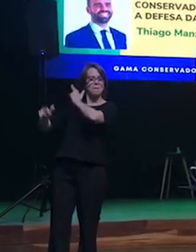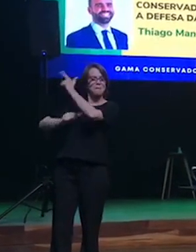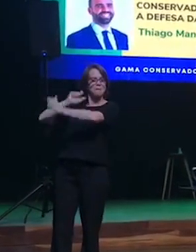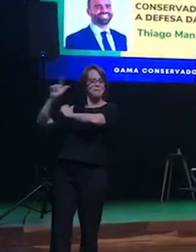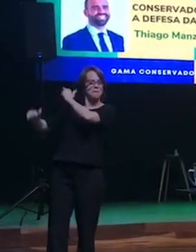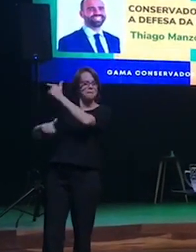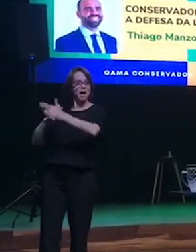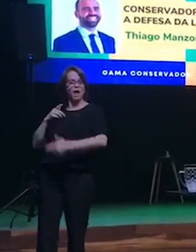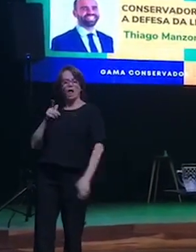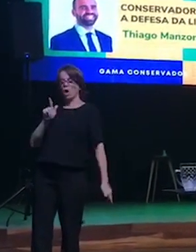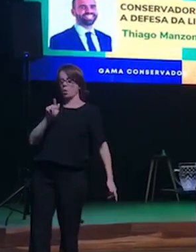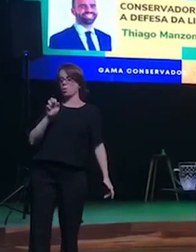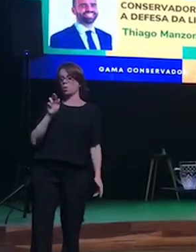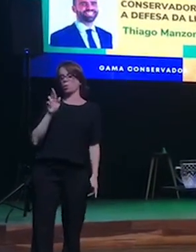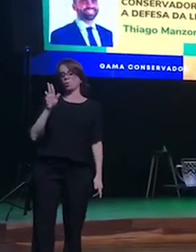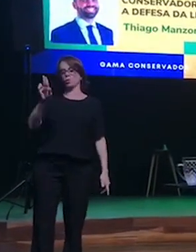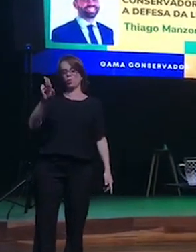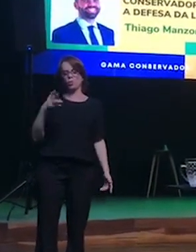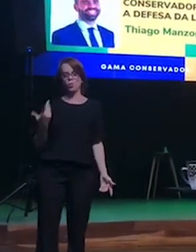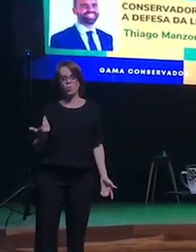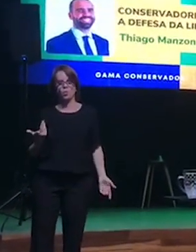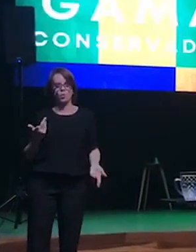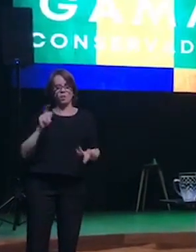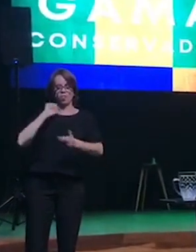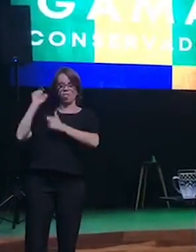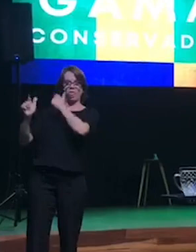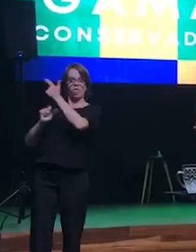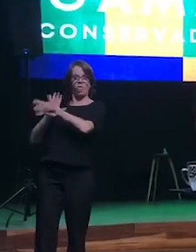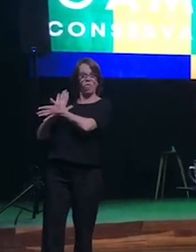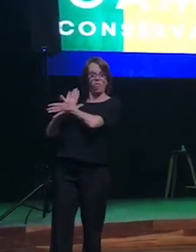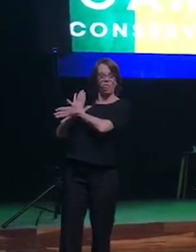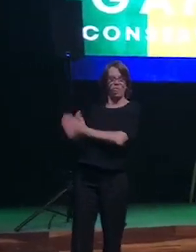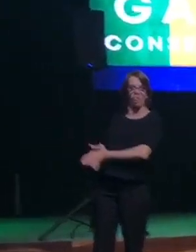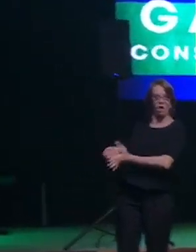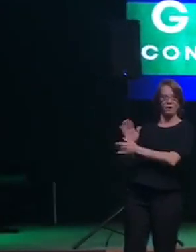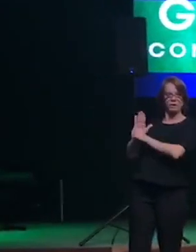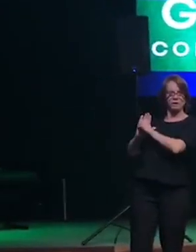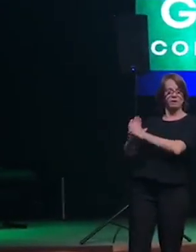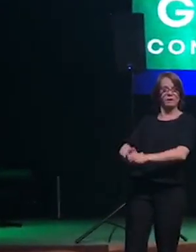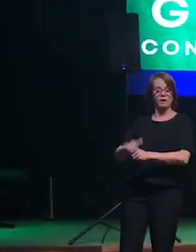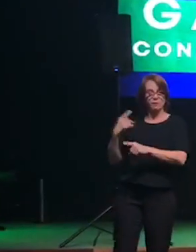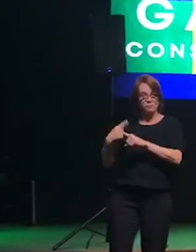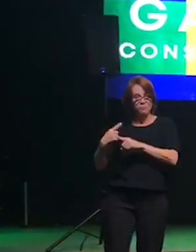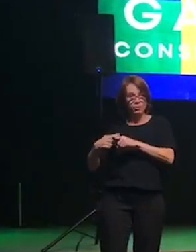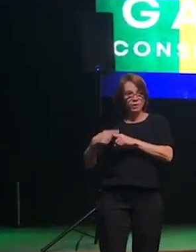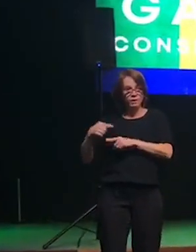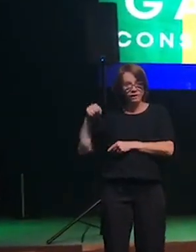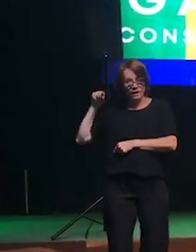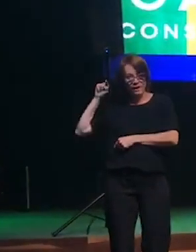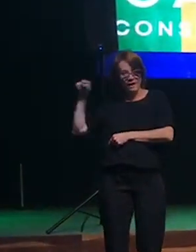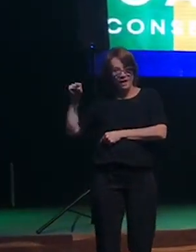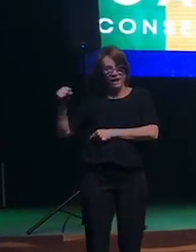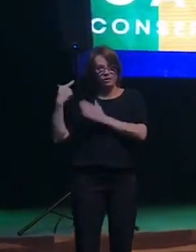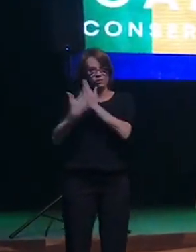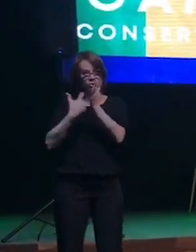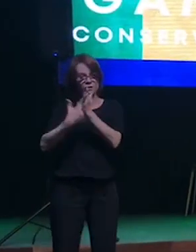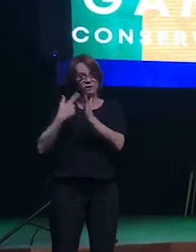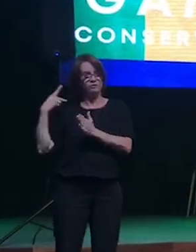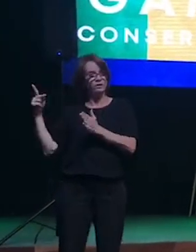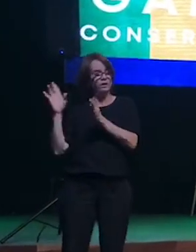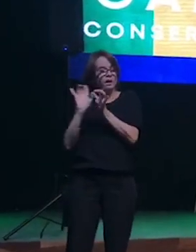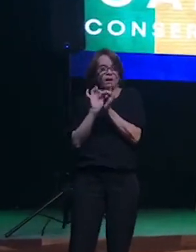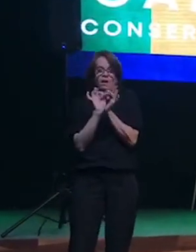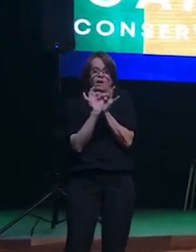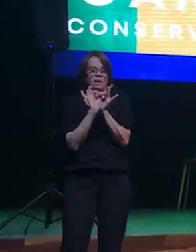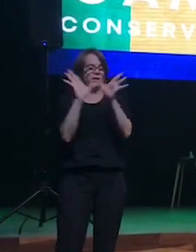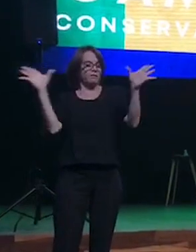chamado de guru, disso, daquilo outro? Porque a obra dele liberta pensamento.